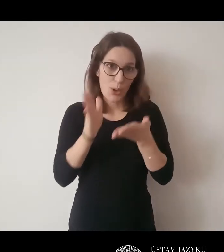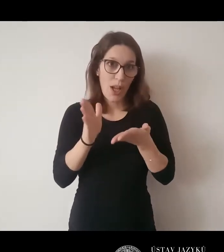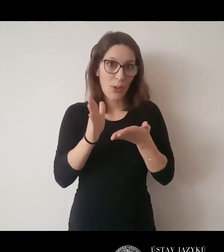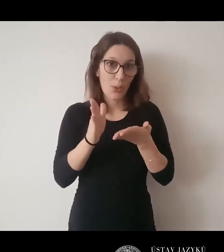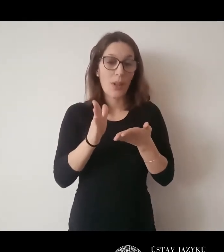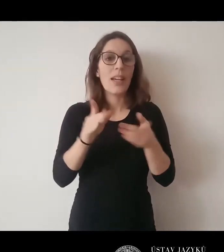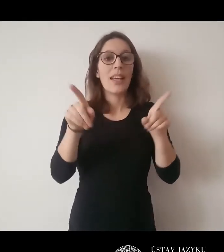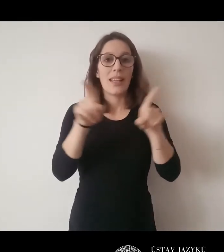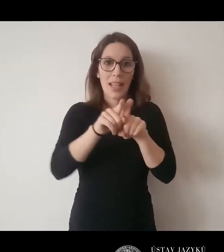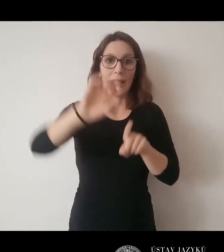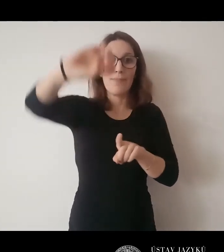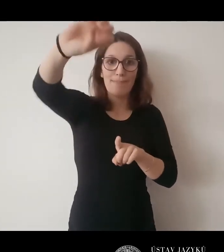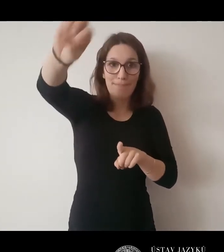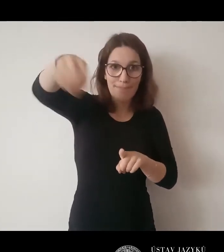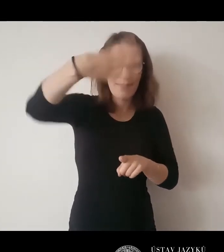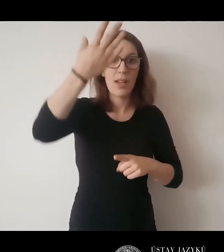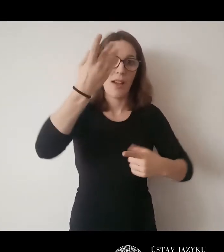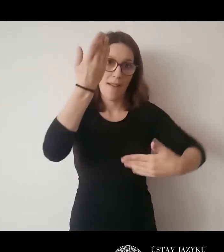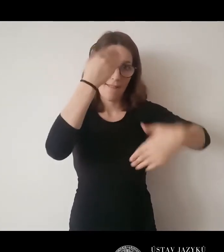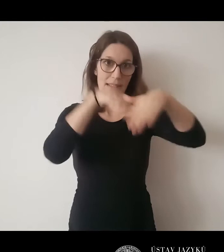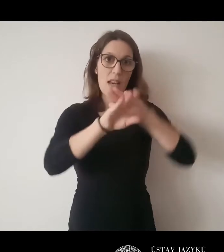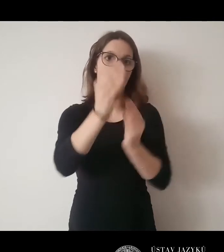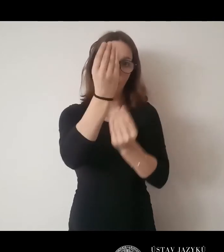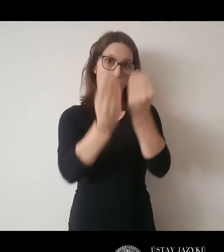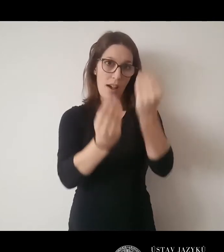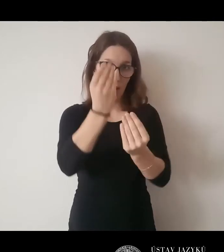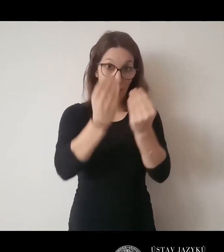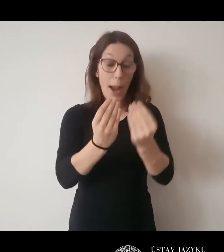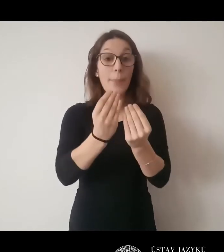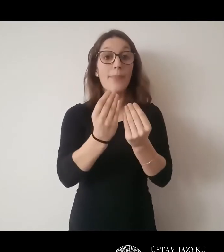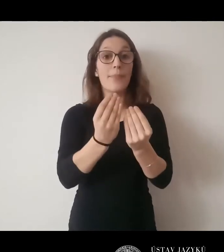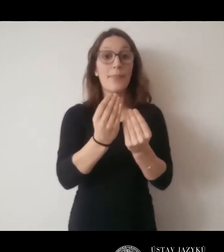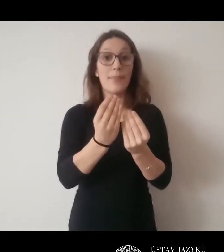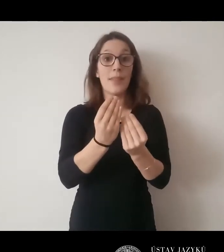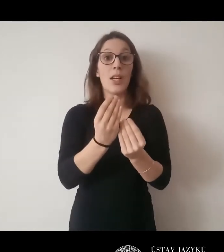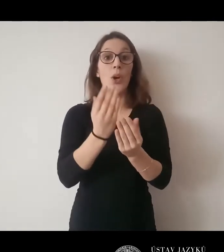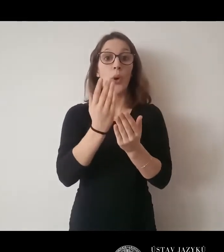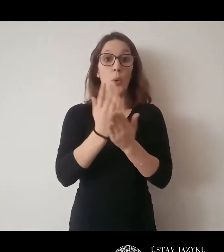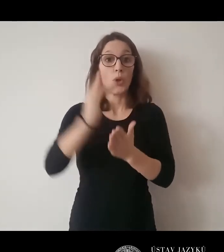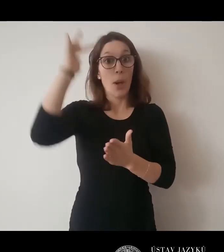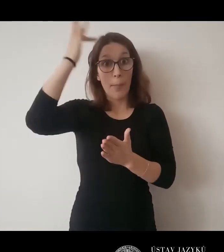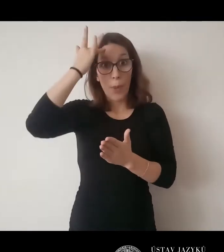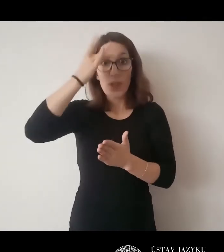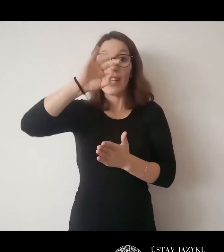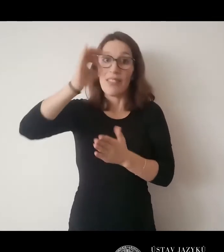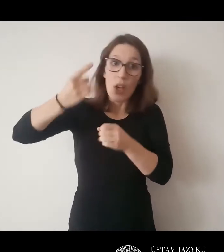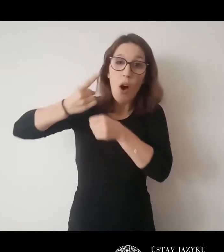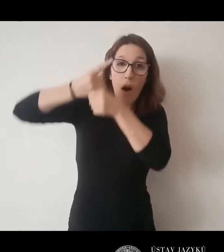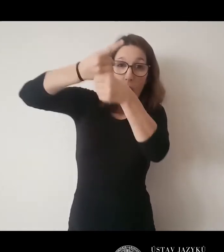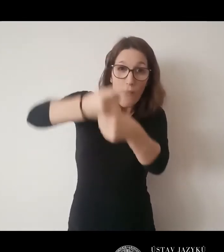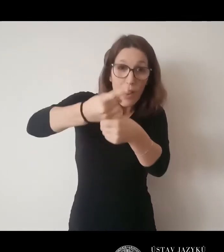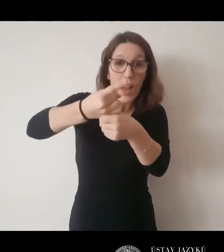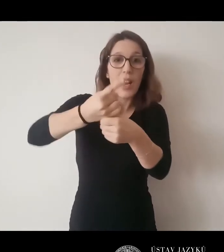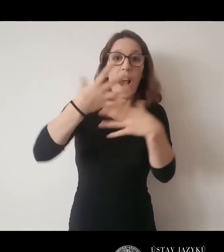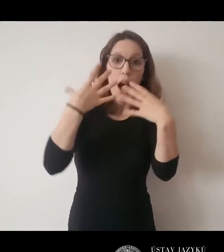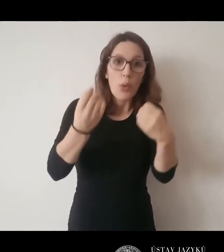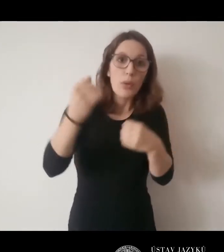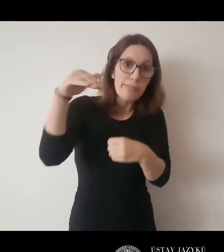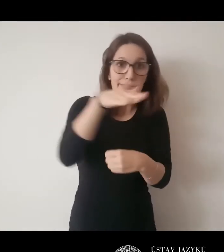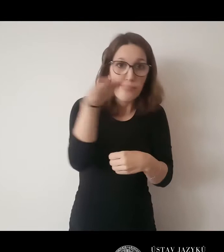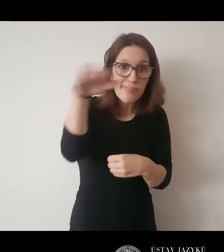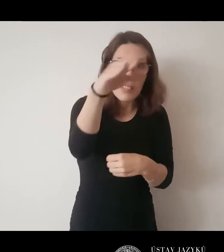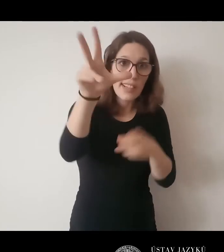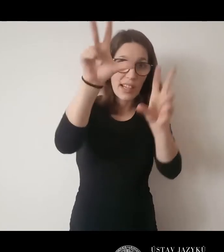promítá právě na plátno formou videohry, kterou tu daný jedinec ovládá. V praxi pracujeme poměrně se